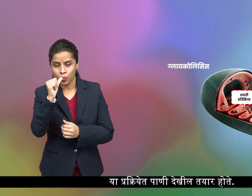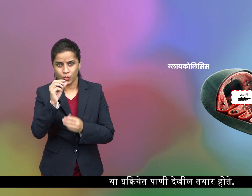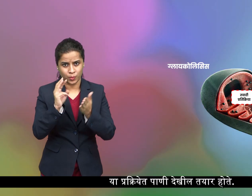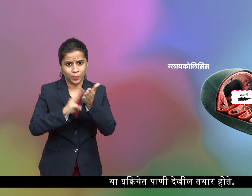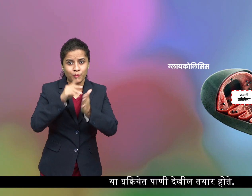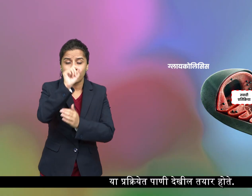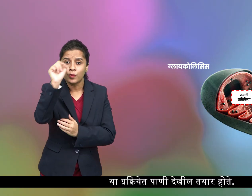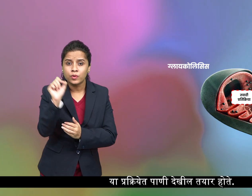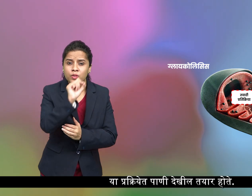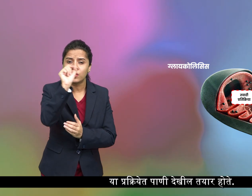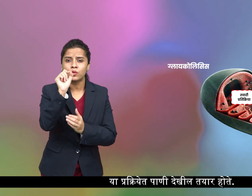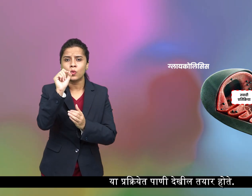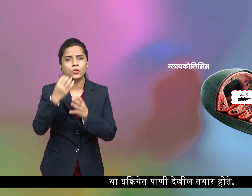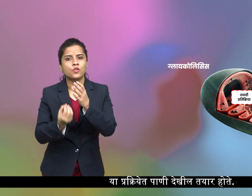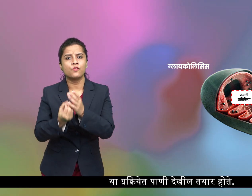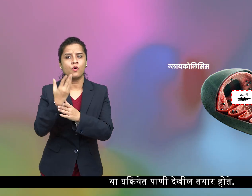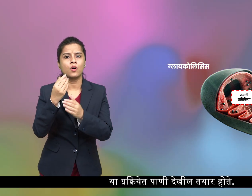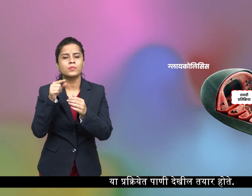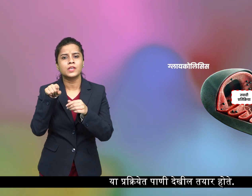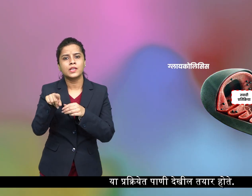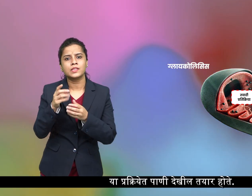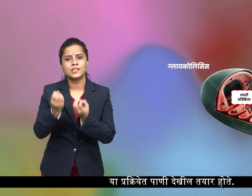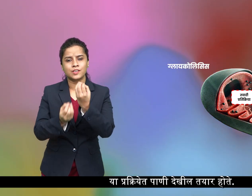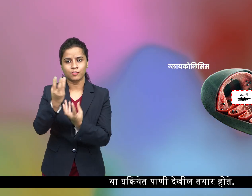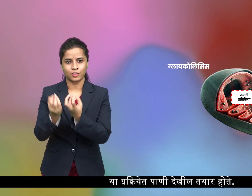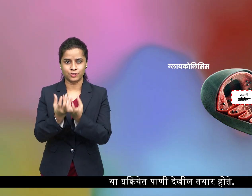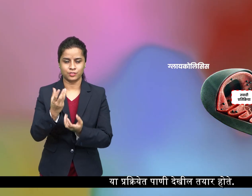या प्रक्रियेत पाणी देखील तयार होते.